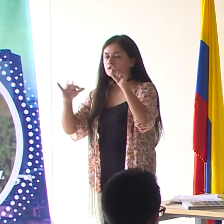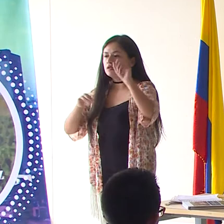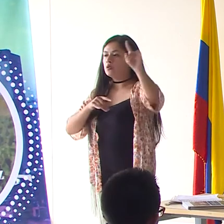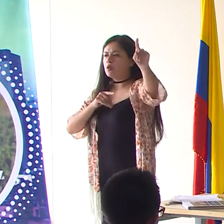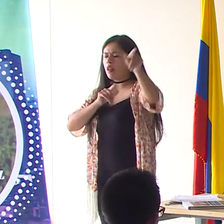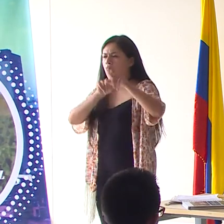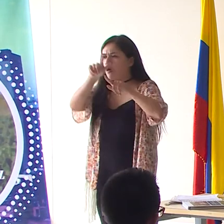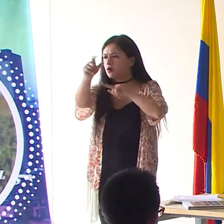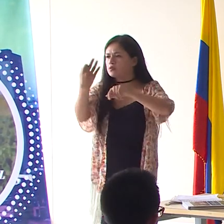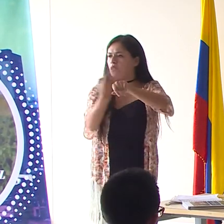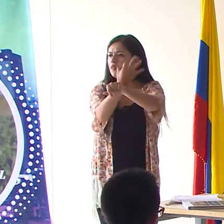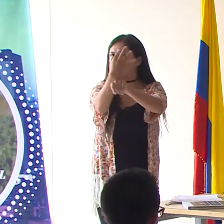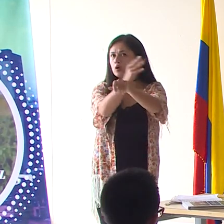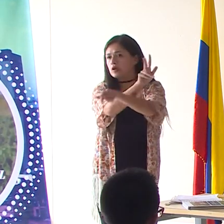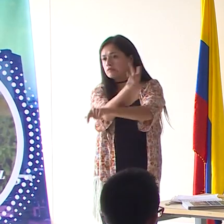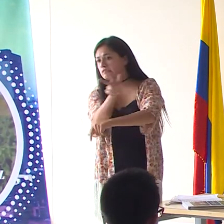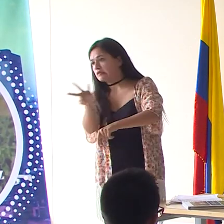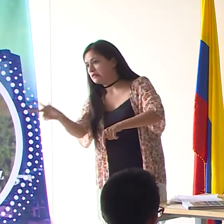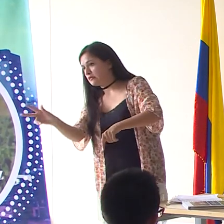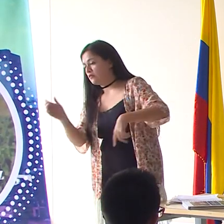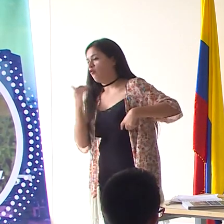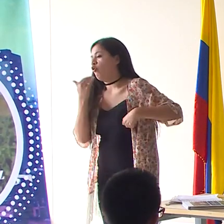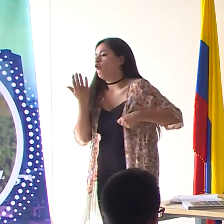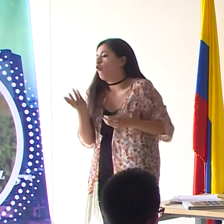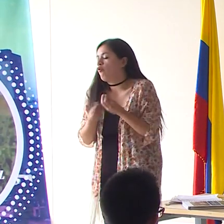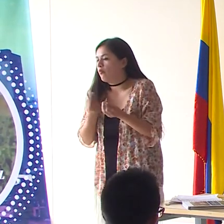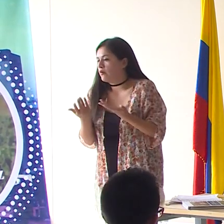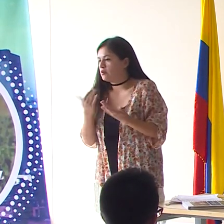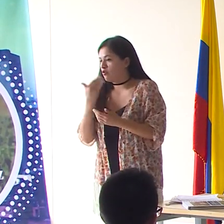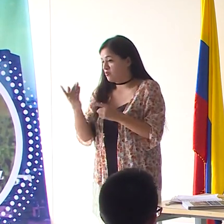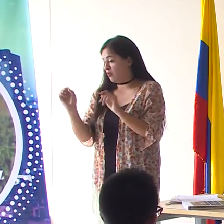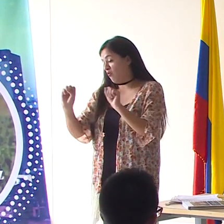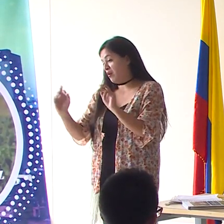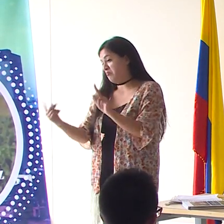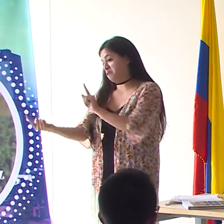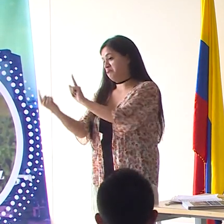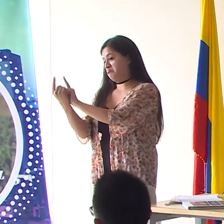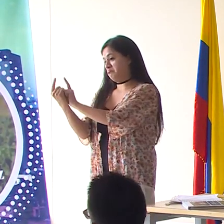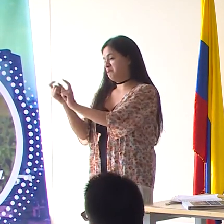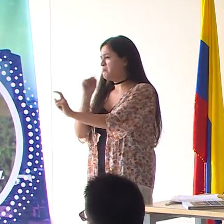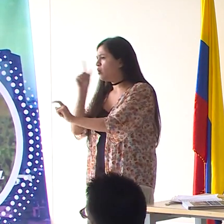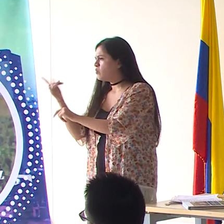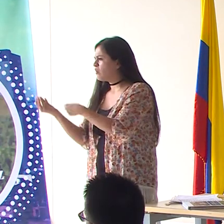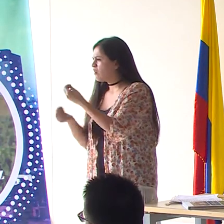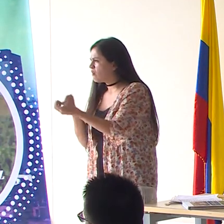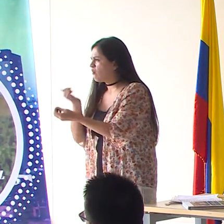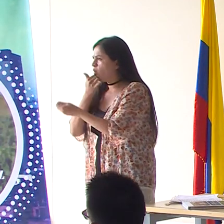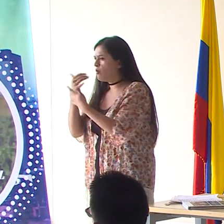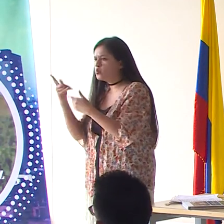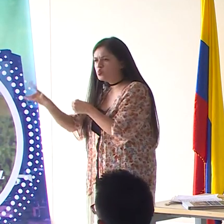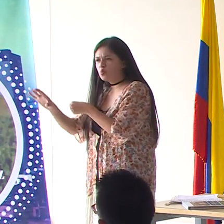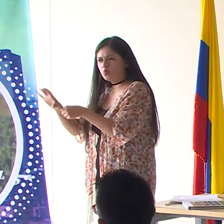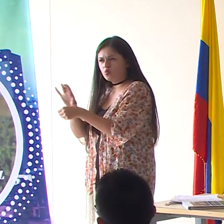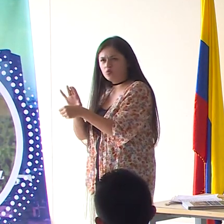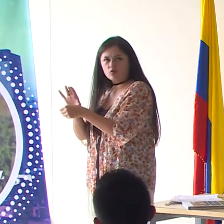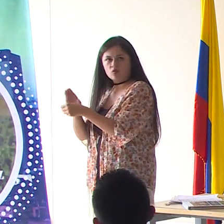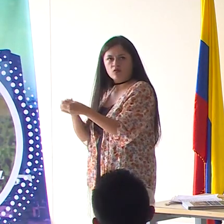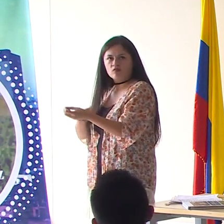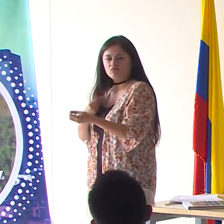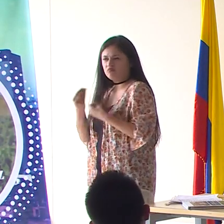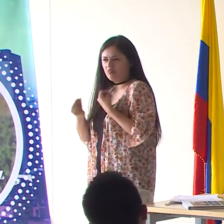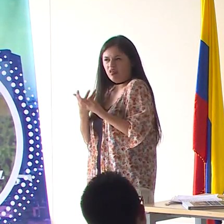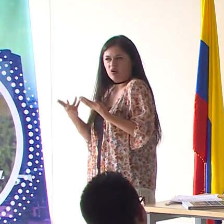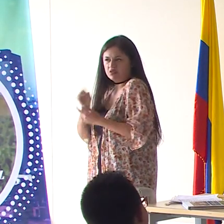mañana y ojalá pudieran charlar con ellos porque aún así aún